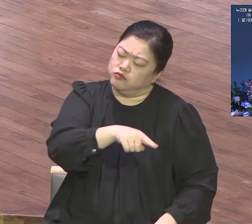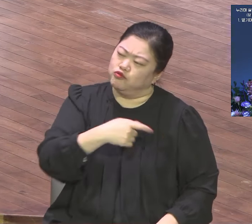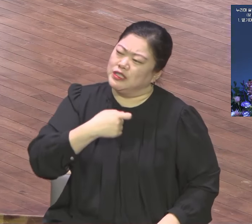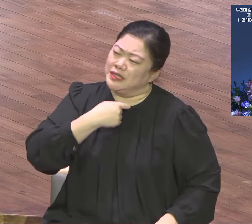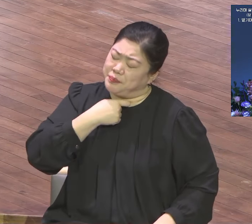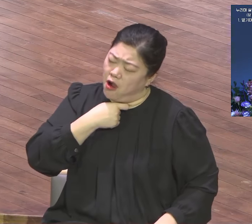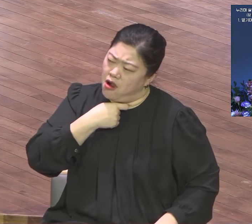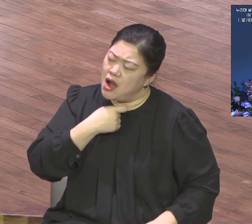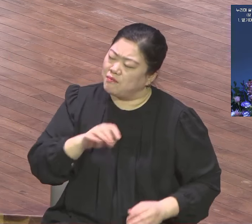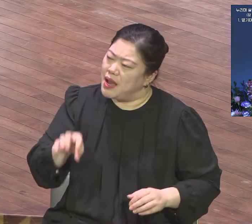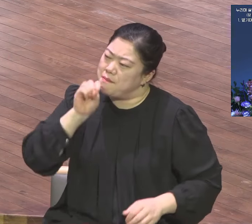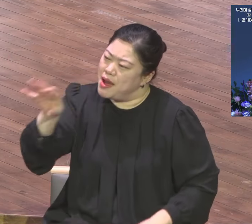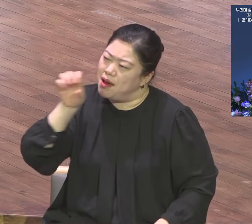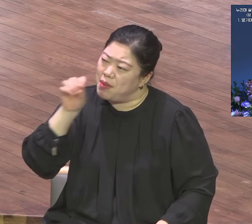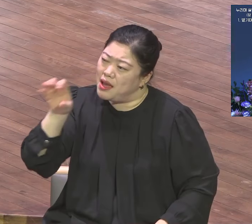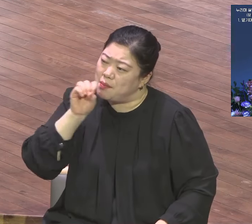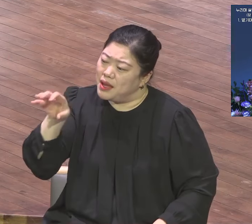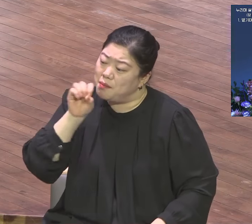하나님을 의지해라.